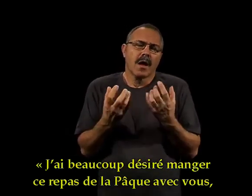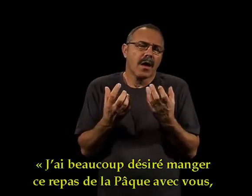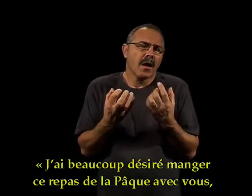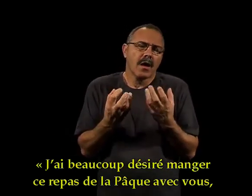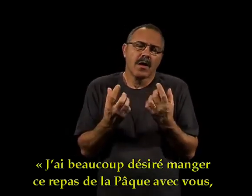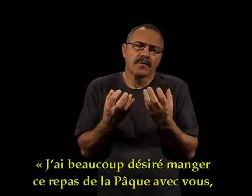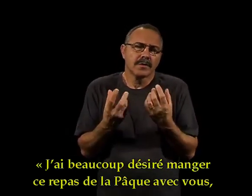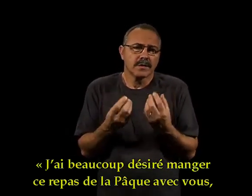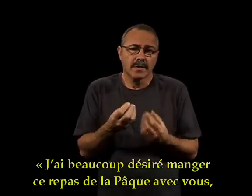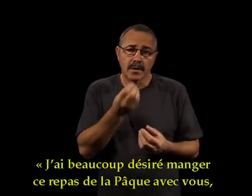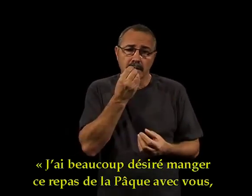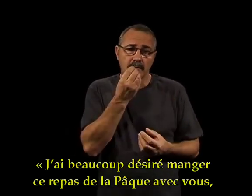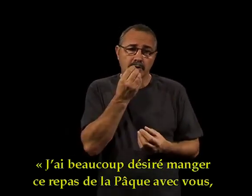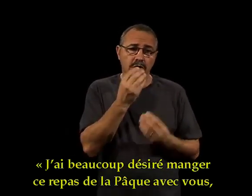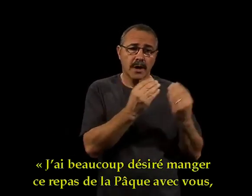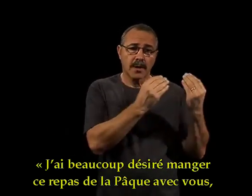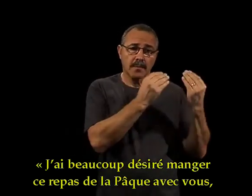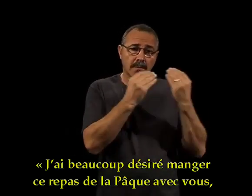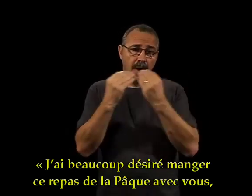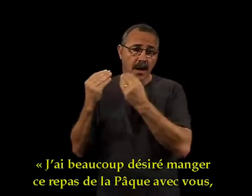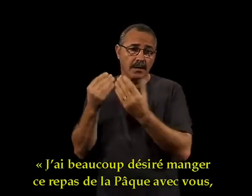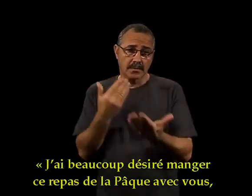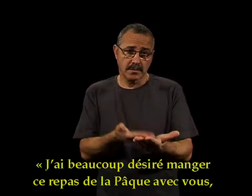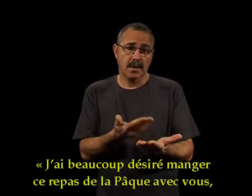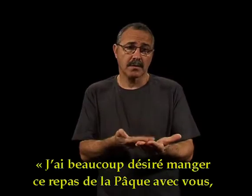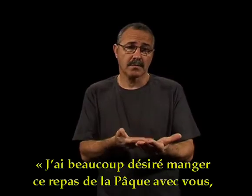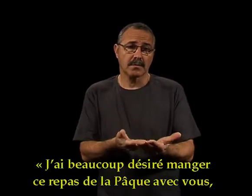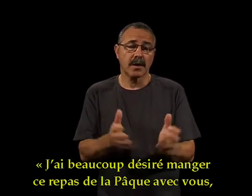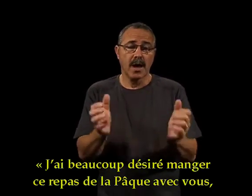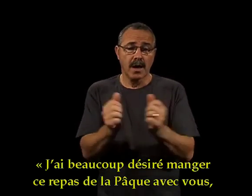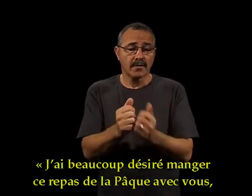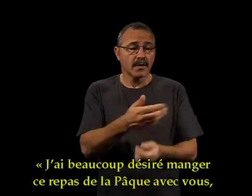« J'ai beaucoup désiré manger ce repas de la Pâque avec vous.